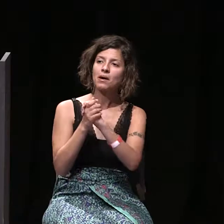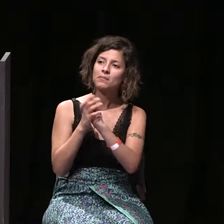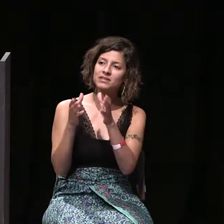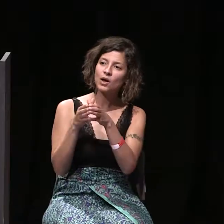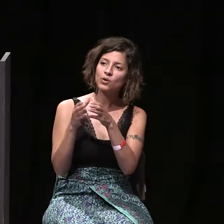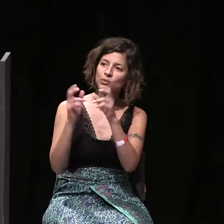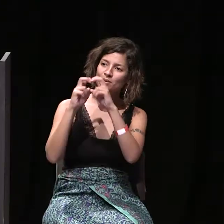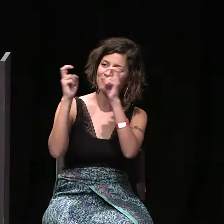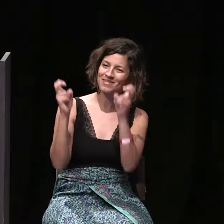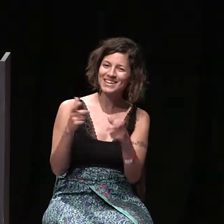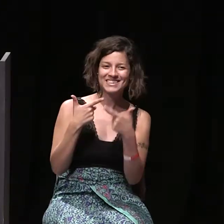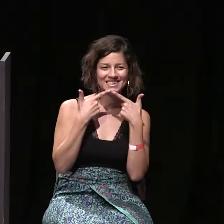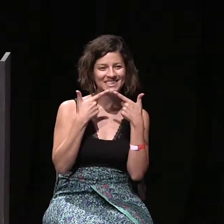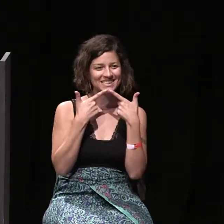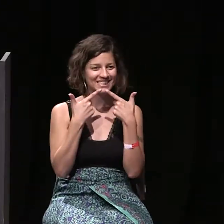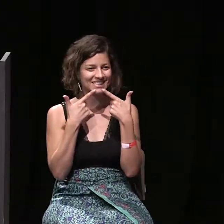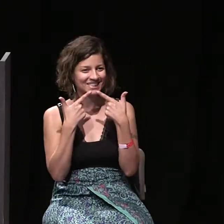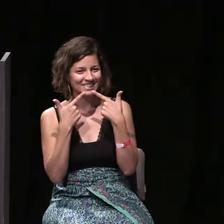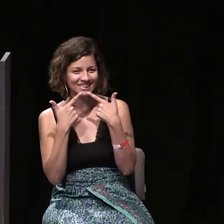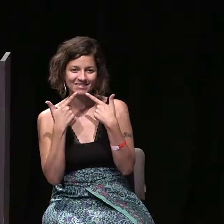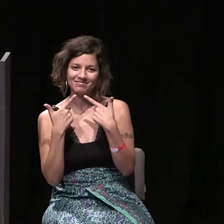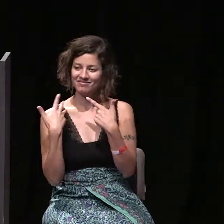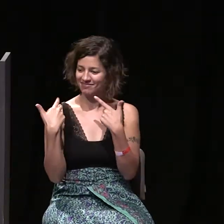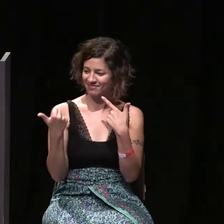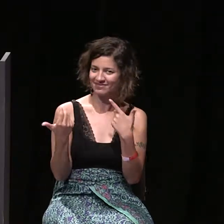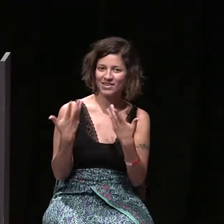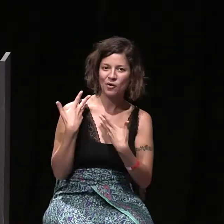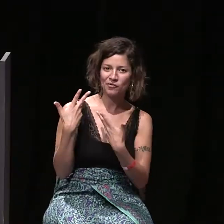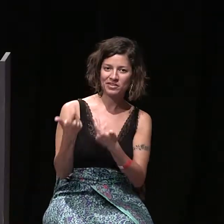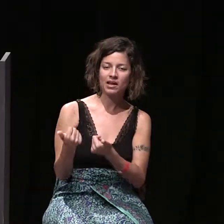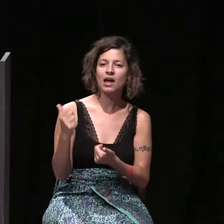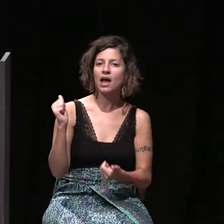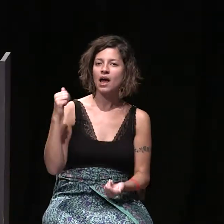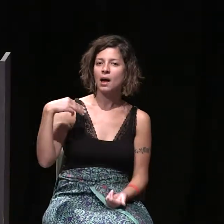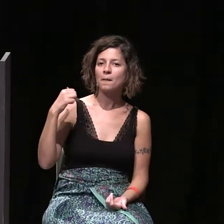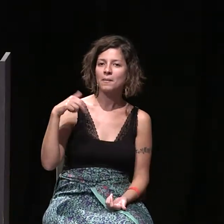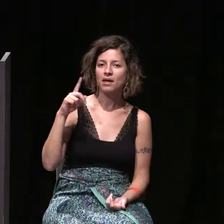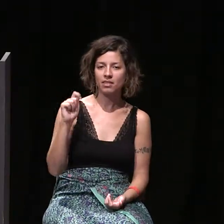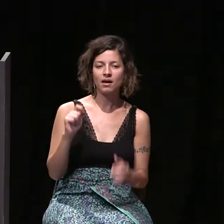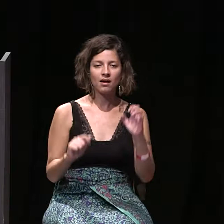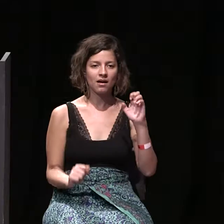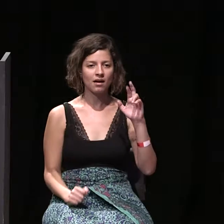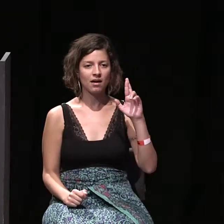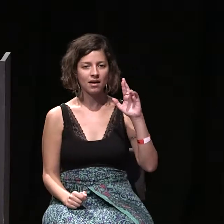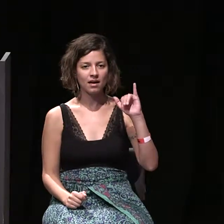muito simpática que entraram em contato e nos convidaram, Amanda, Eric,